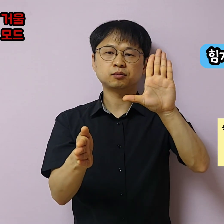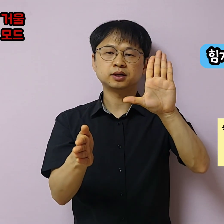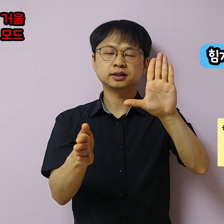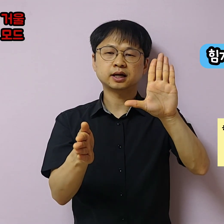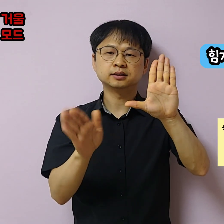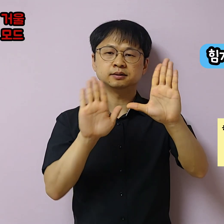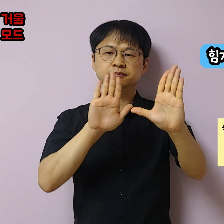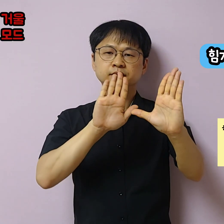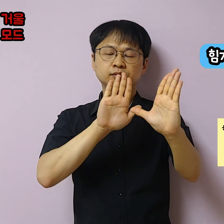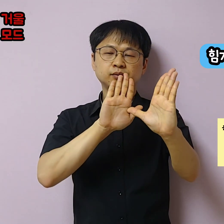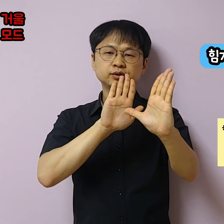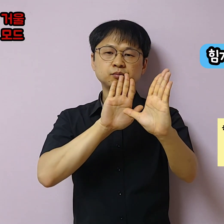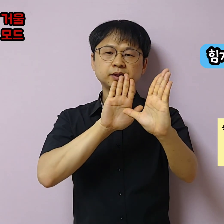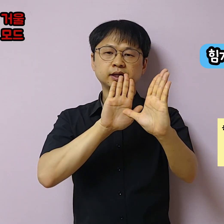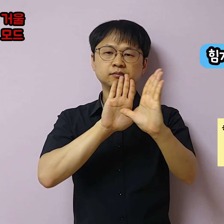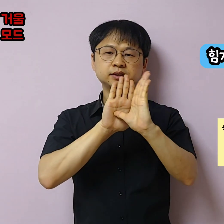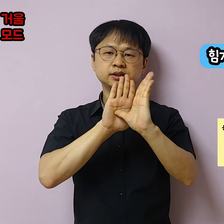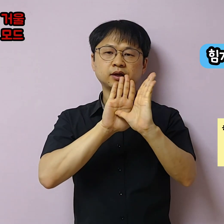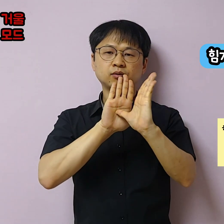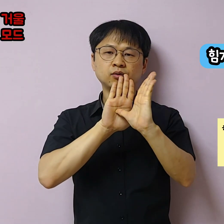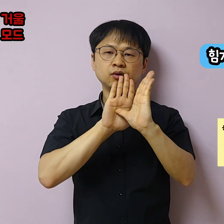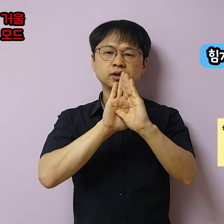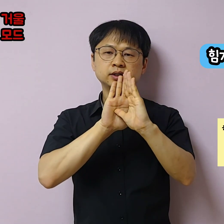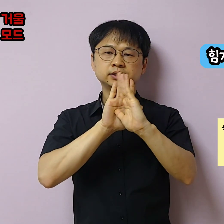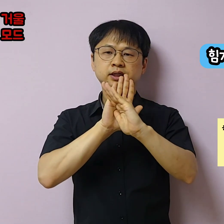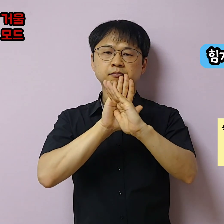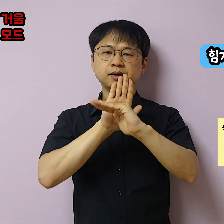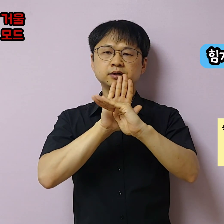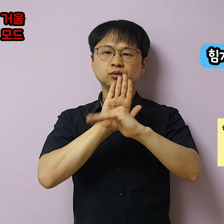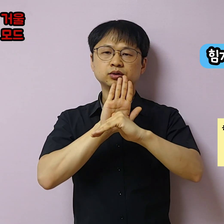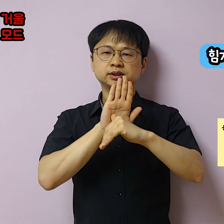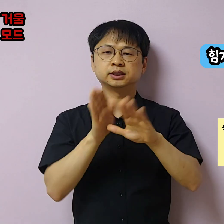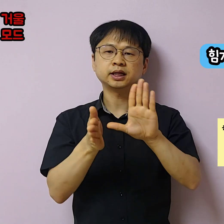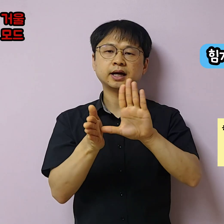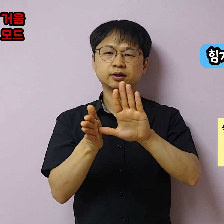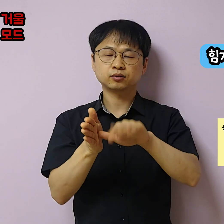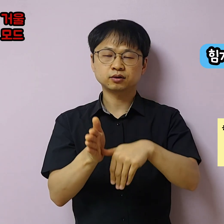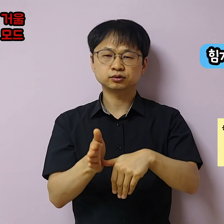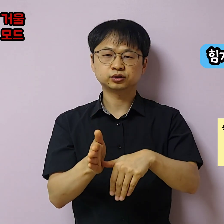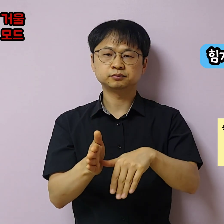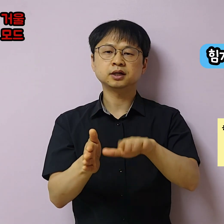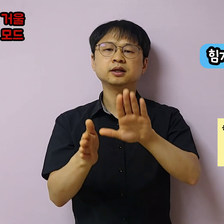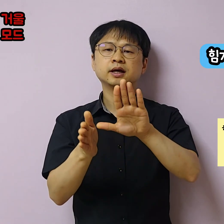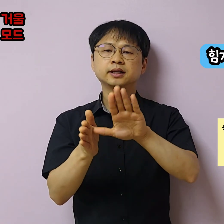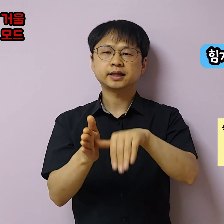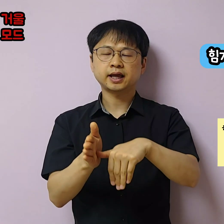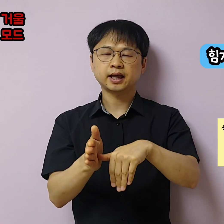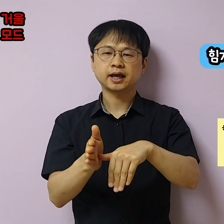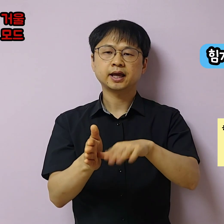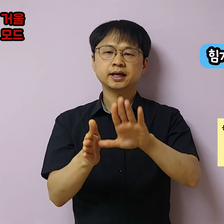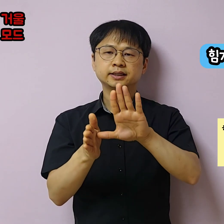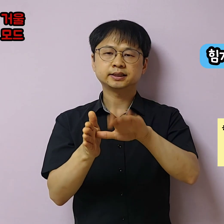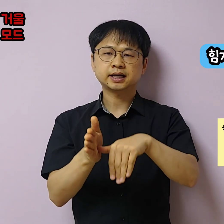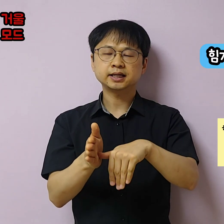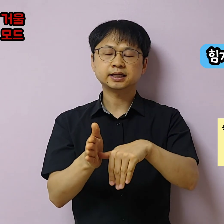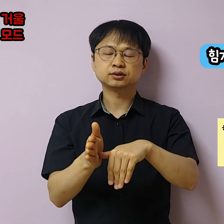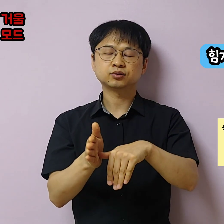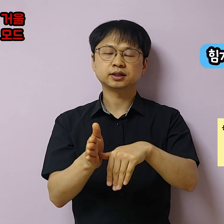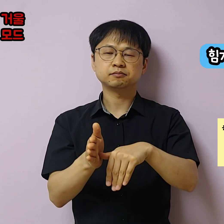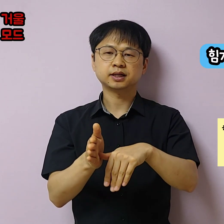벌린 다음 왼손바닥에 엄지를 대고 시계바늘 돌듯이 아래로 꺾어주시면 때, 시간이란 수어가